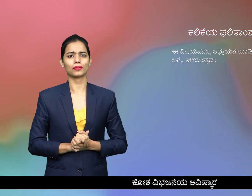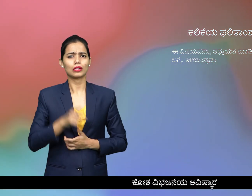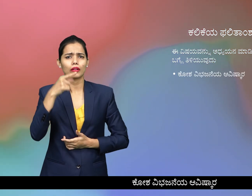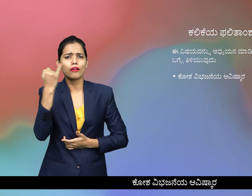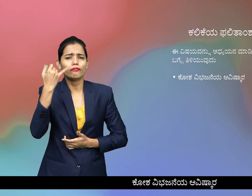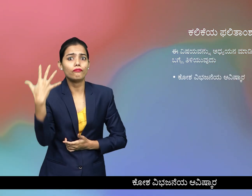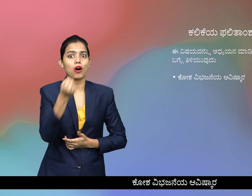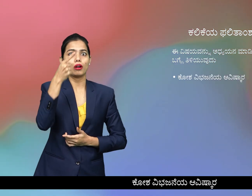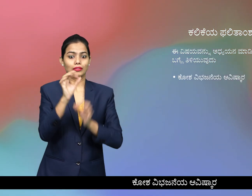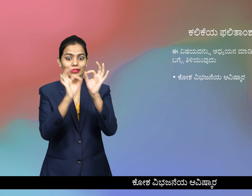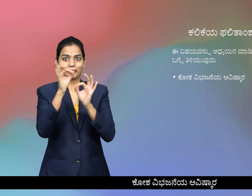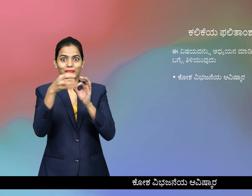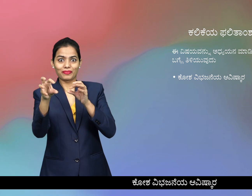ಕೋಶ ವಿಭಜನೆಯ ಆವಿಷ್ಕಾರ,